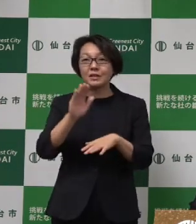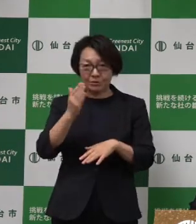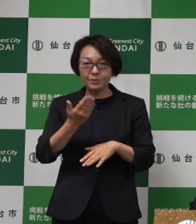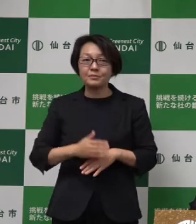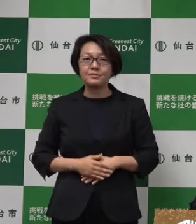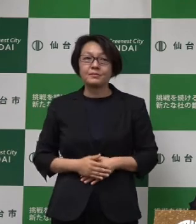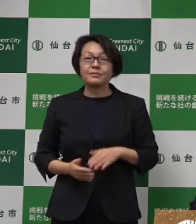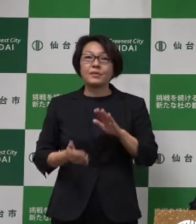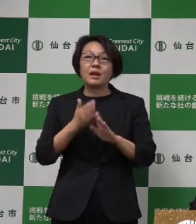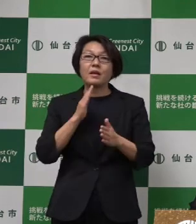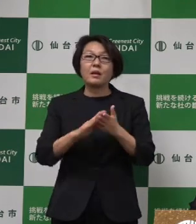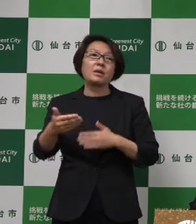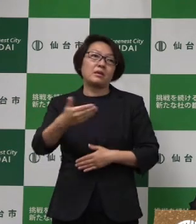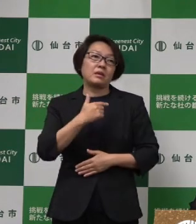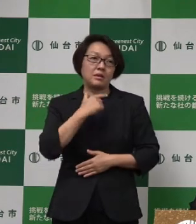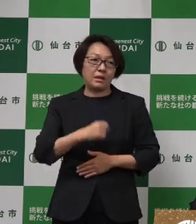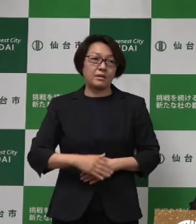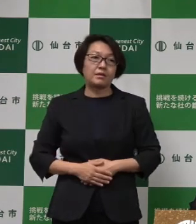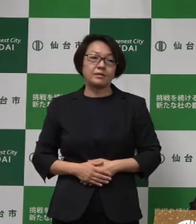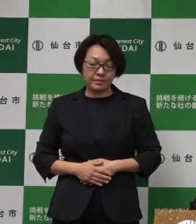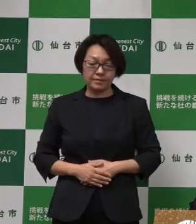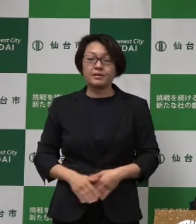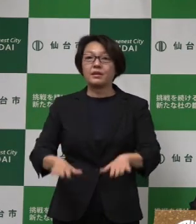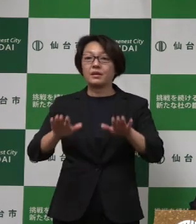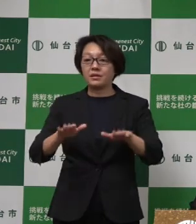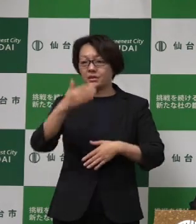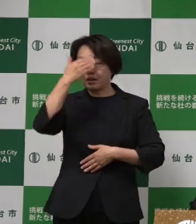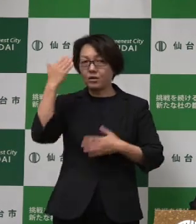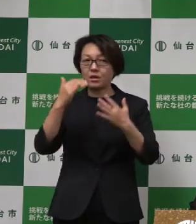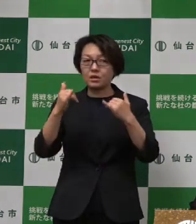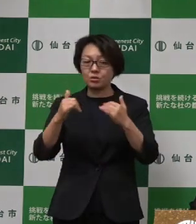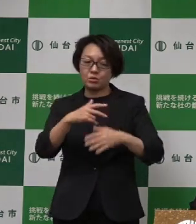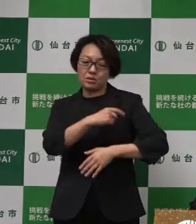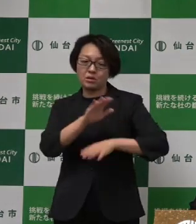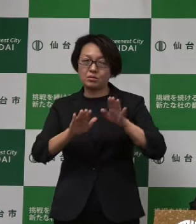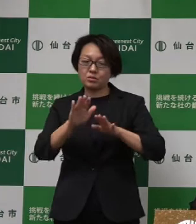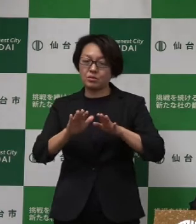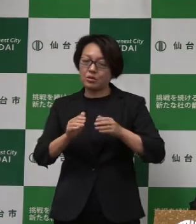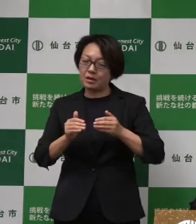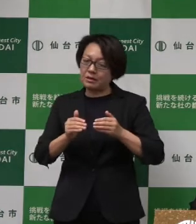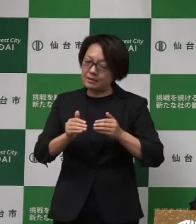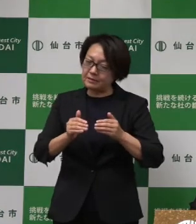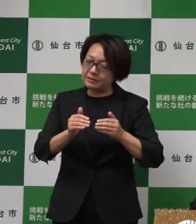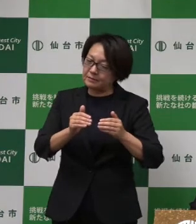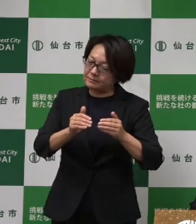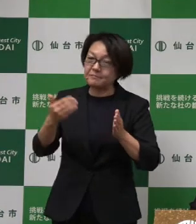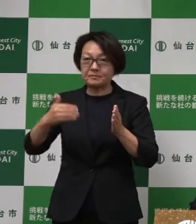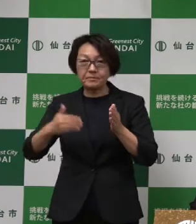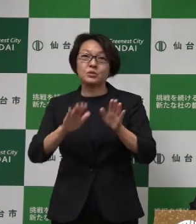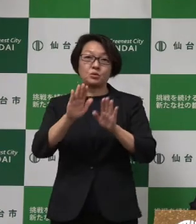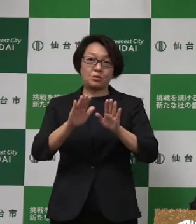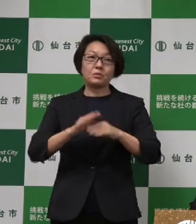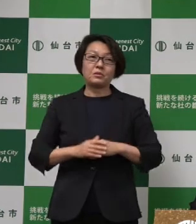ですけども、はい、改めて伺いたいんですけれども、現在実際若者の接種状況、そんなに進んでいない状況だと思うんですけれども、それ